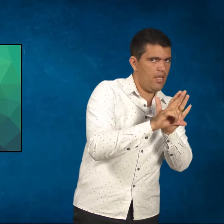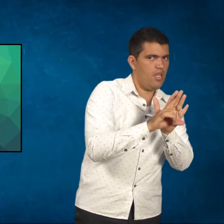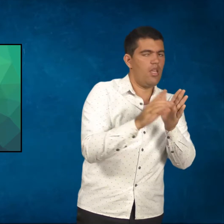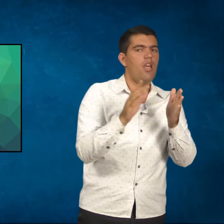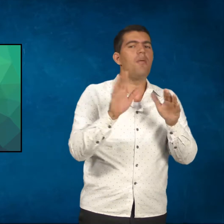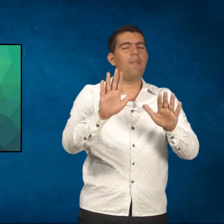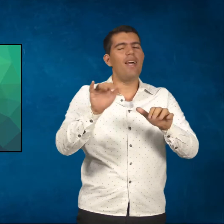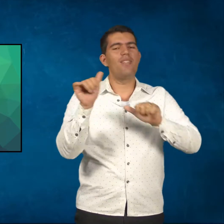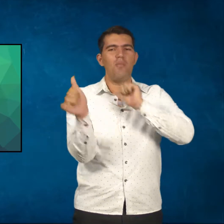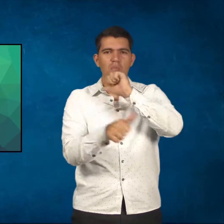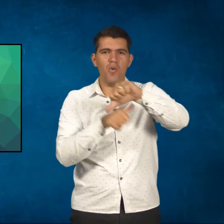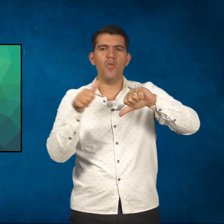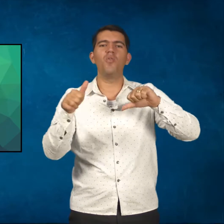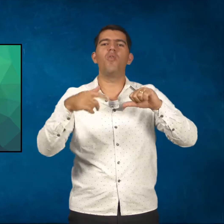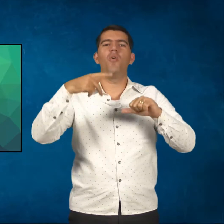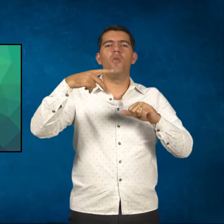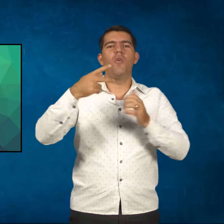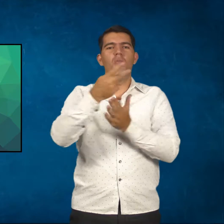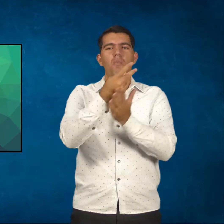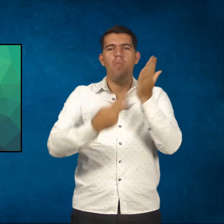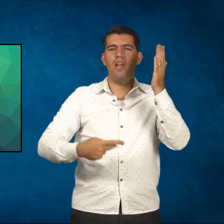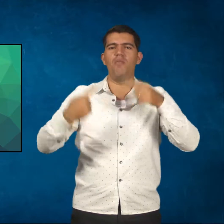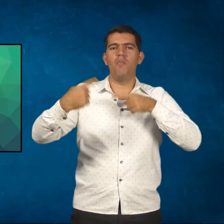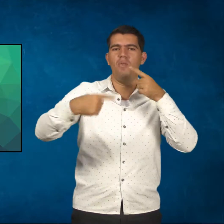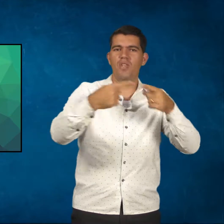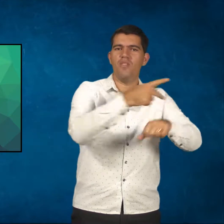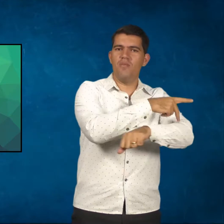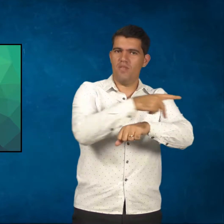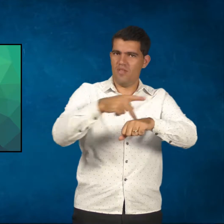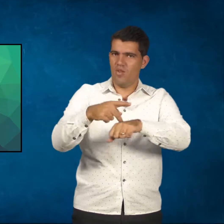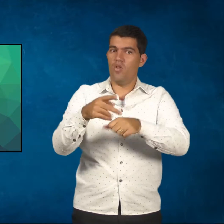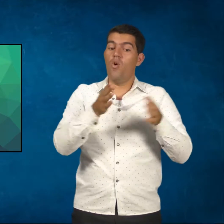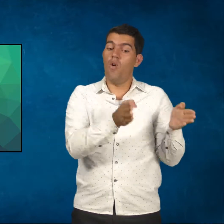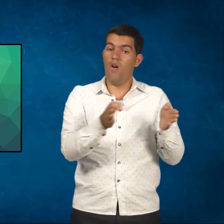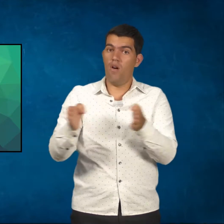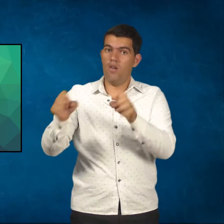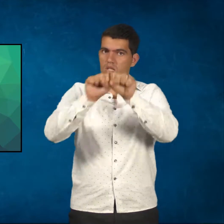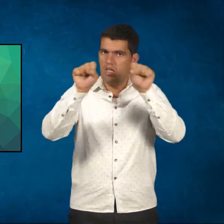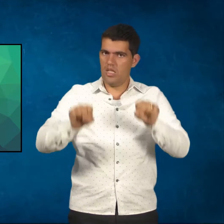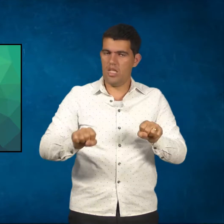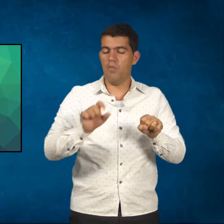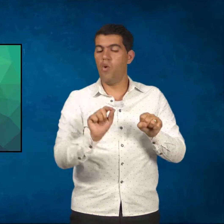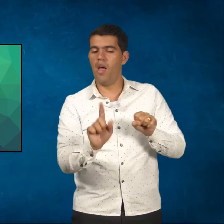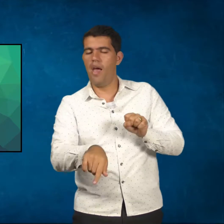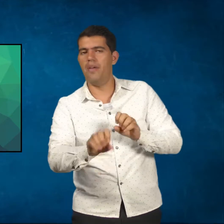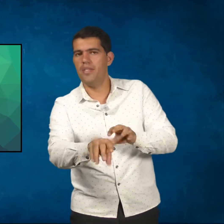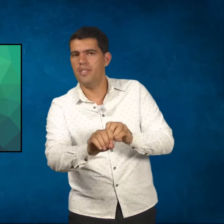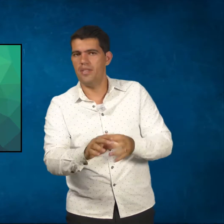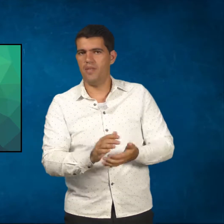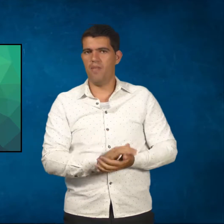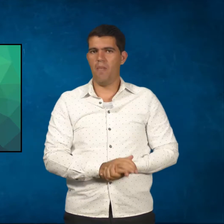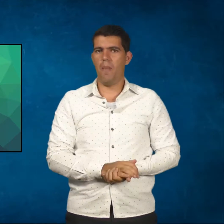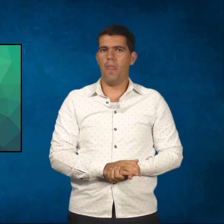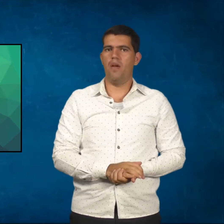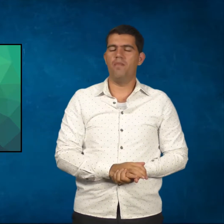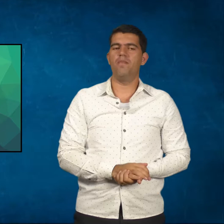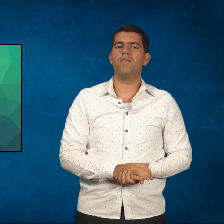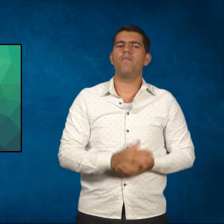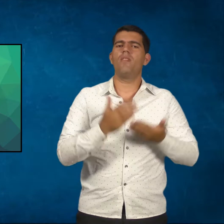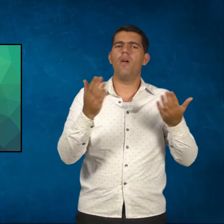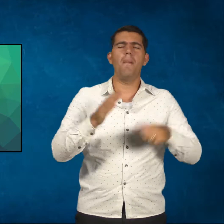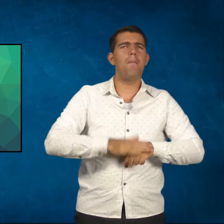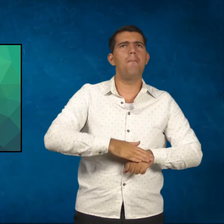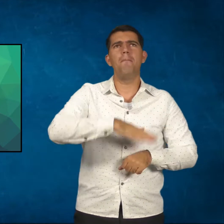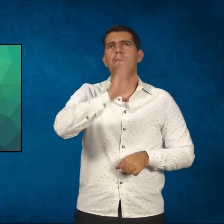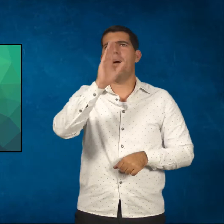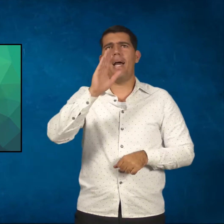plano político-pedagógico e organizacional do sistema de ensino. Uma das mais